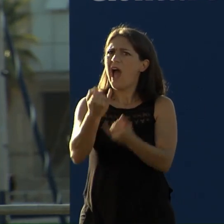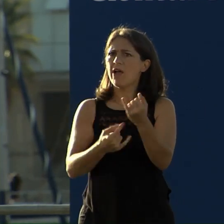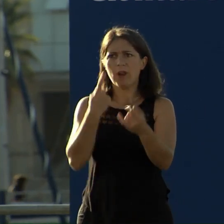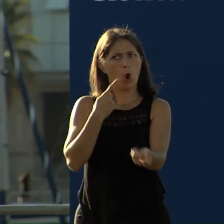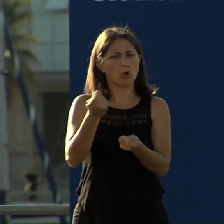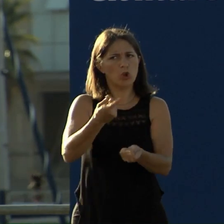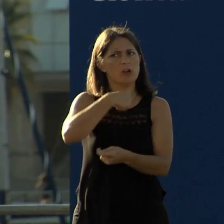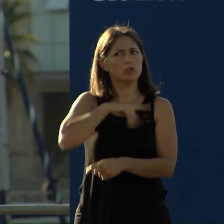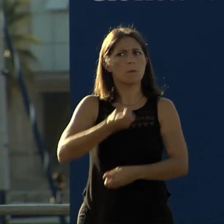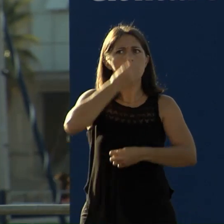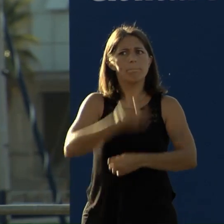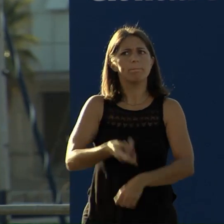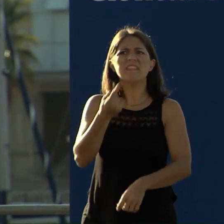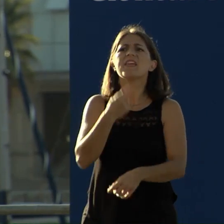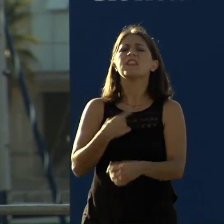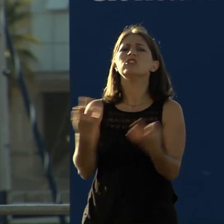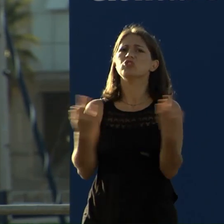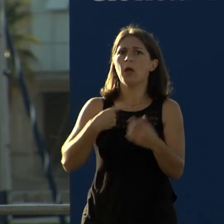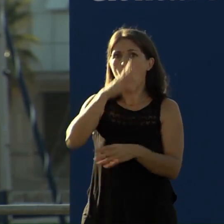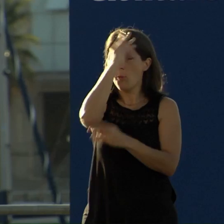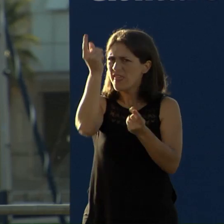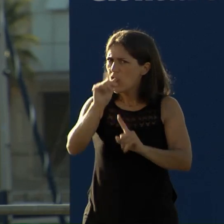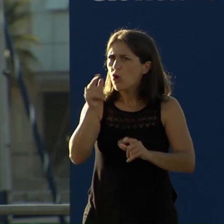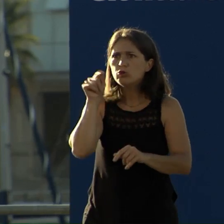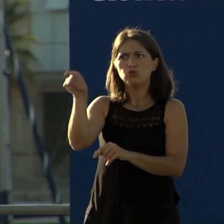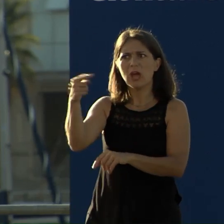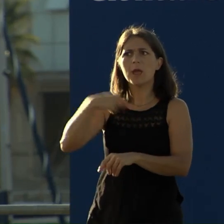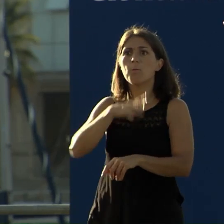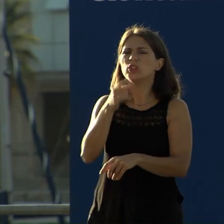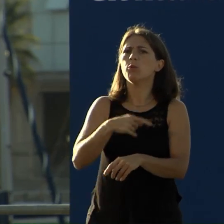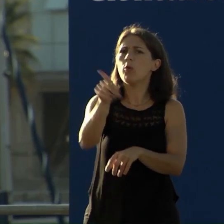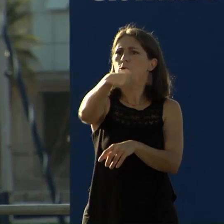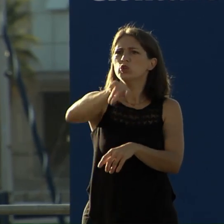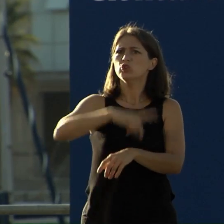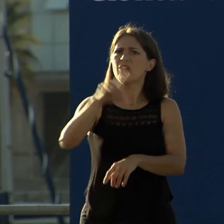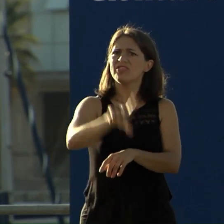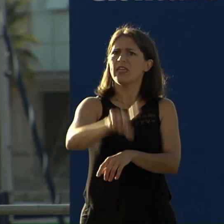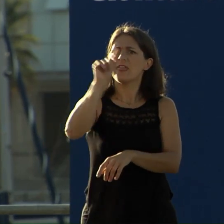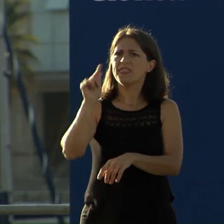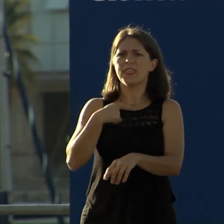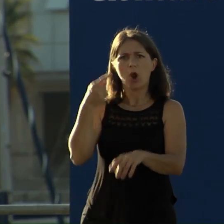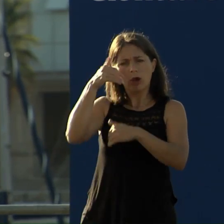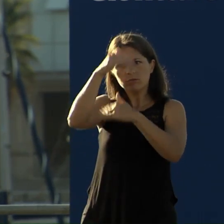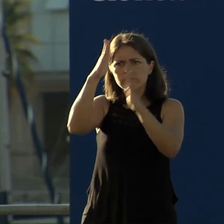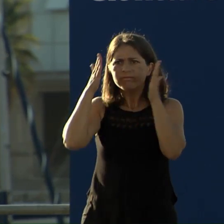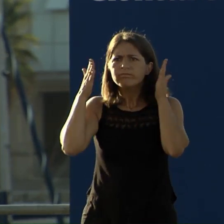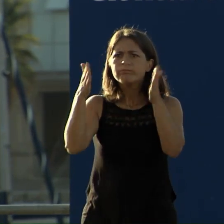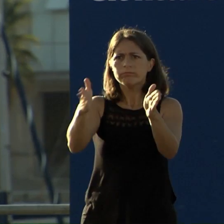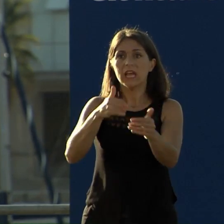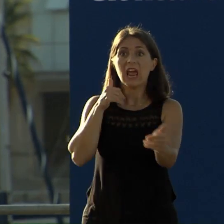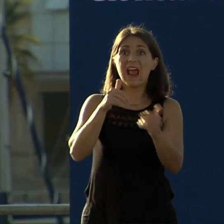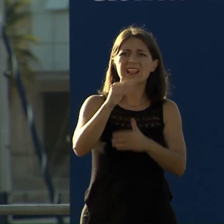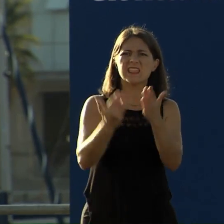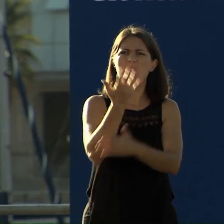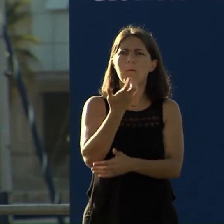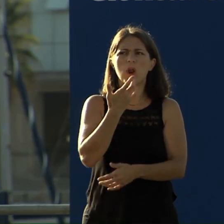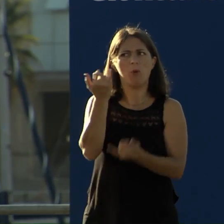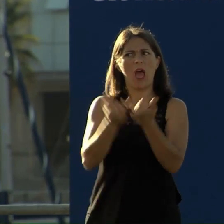bien agarrados para decirnos que no nos olvidemos que estamos ahí por vosotros y para vosotros. Y que el día que nos